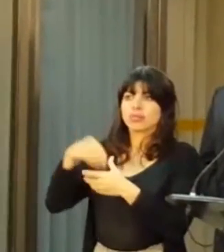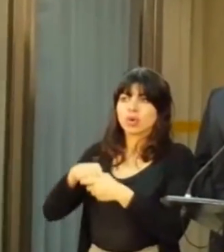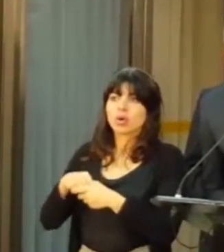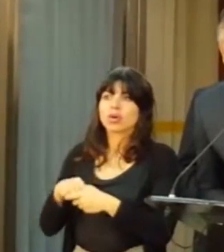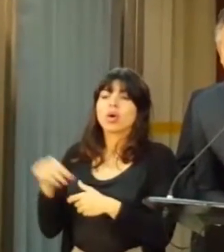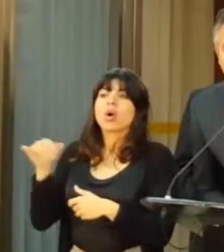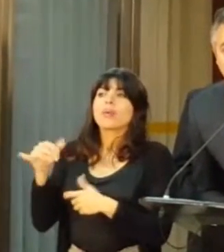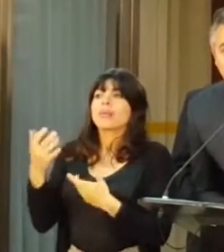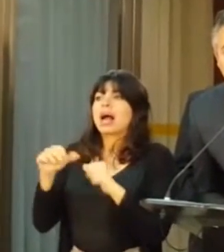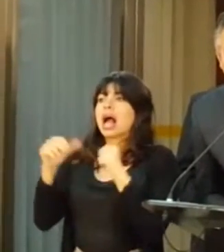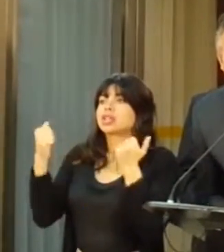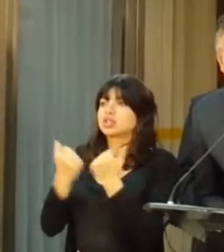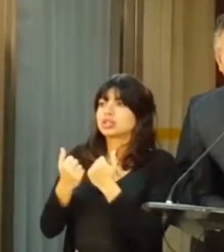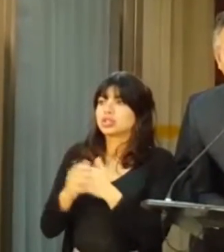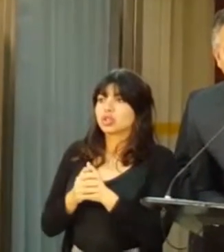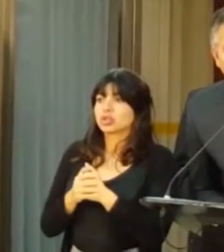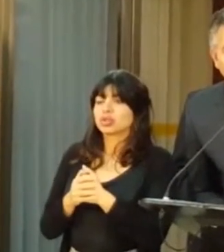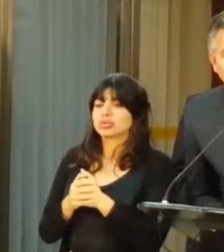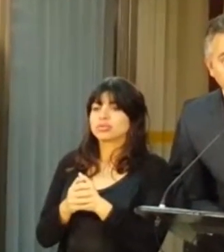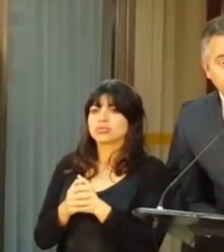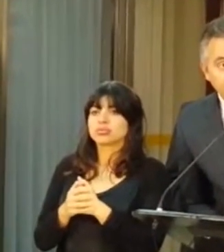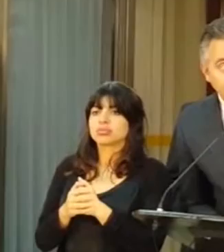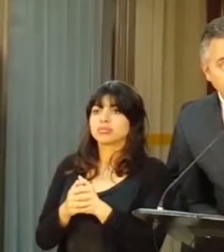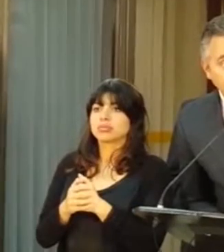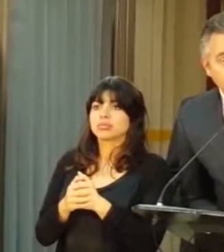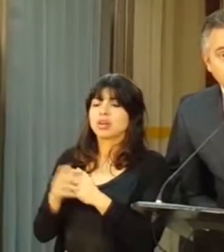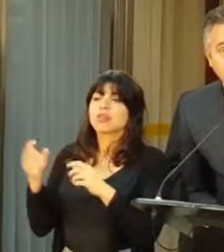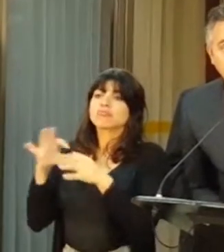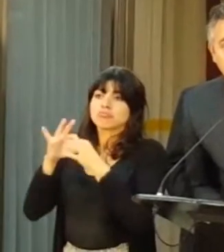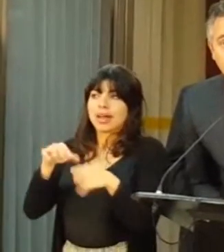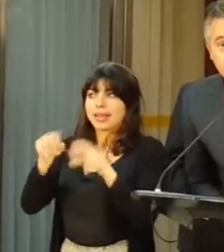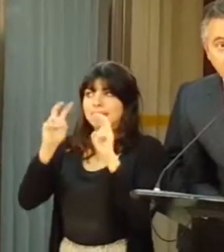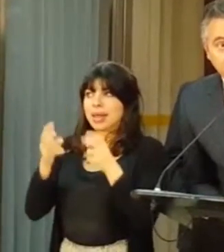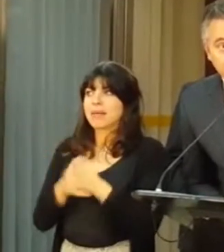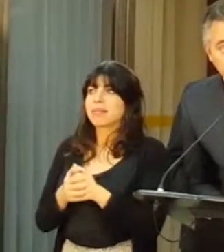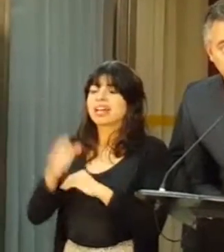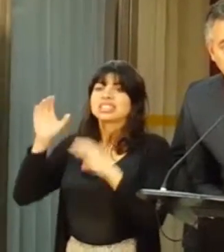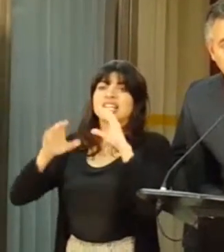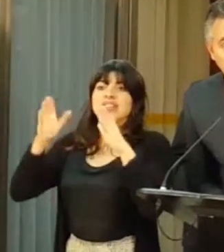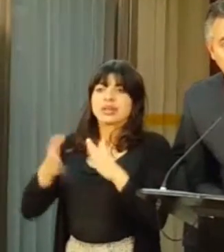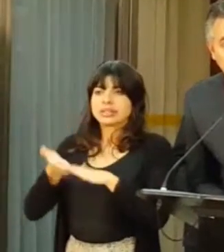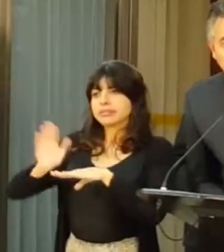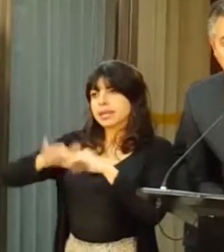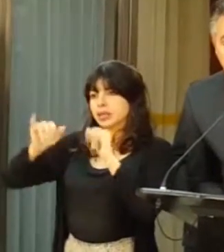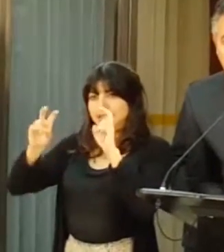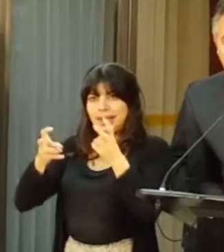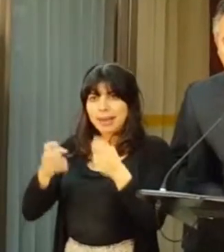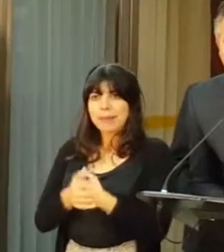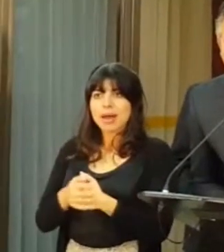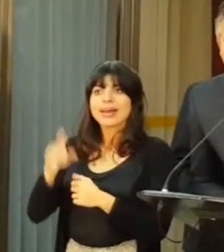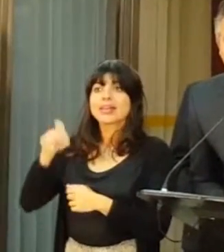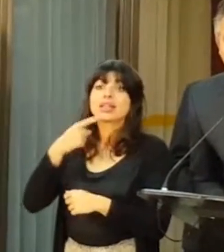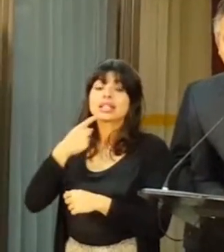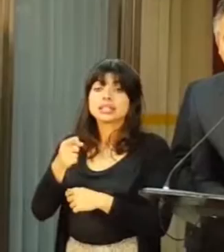involucrados, como lo son asociaciones afines al tema, científicos expertos en la materia. Y